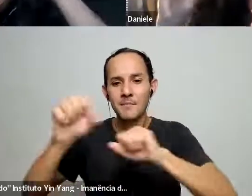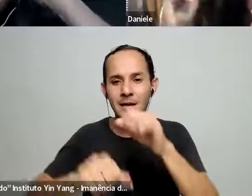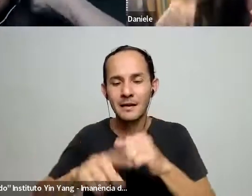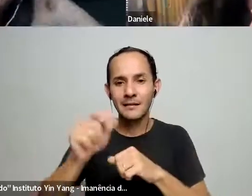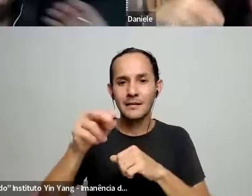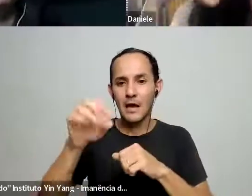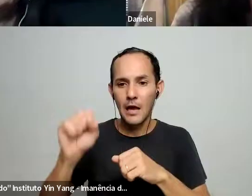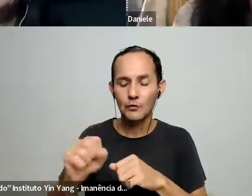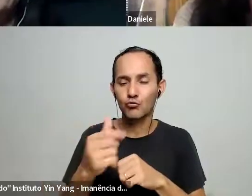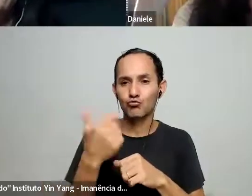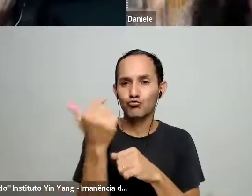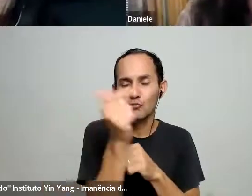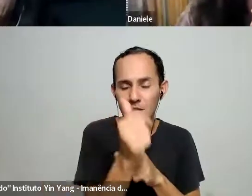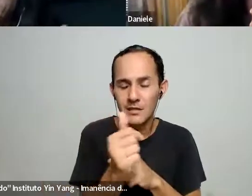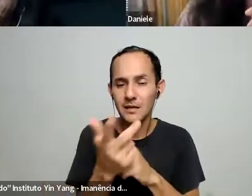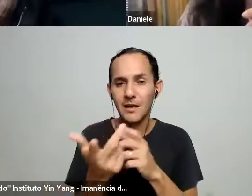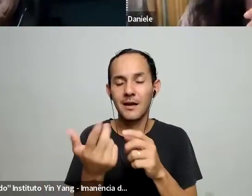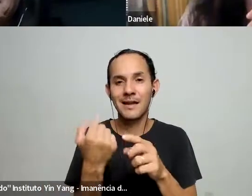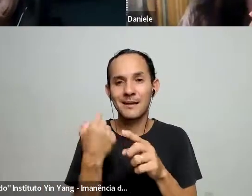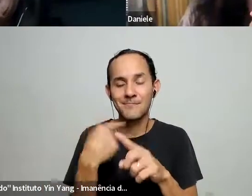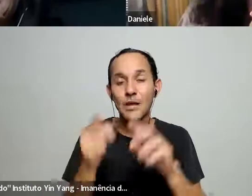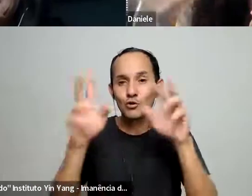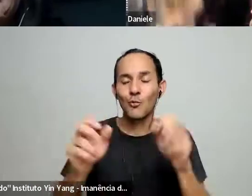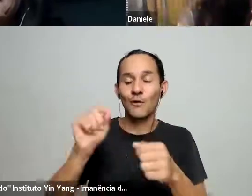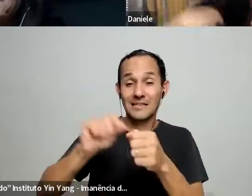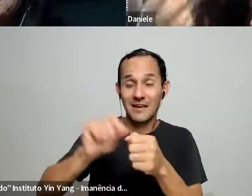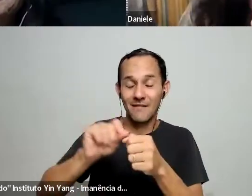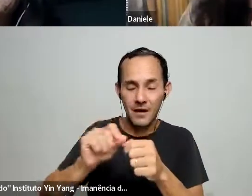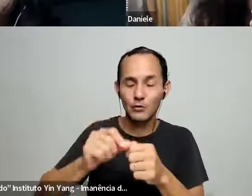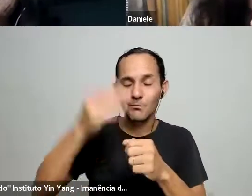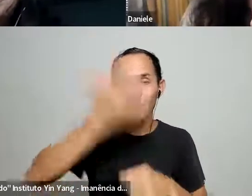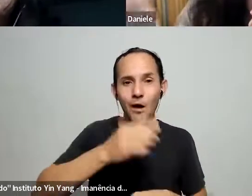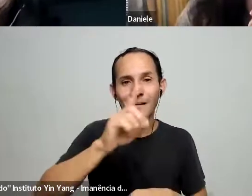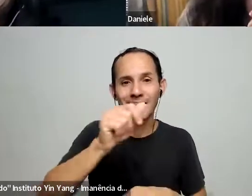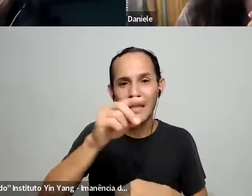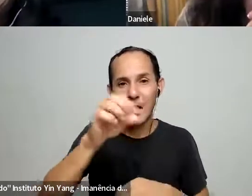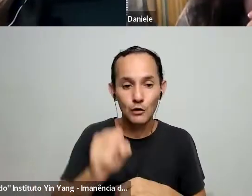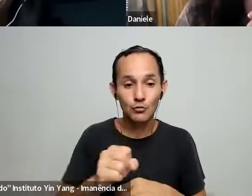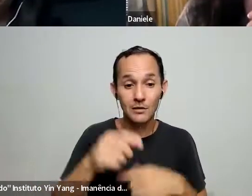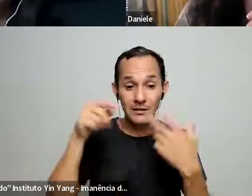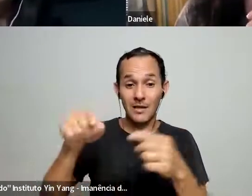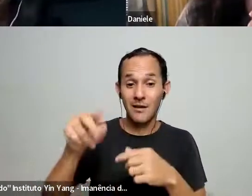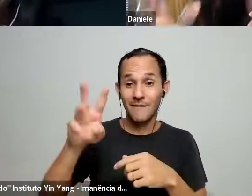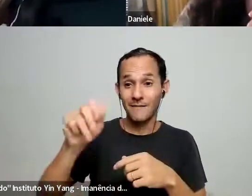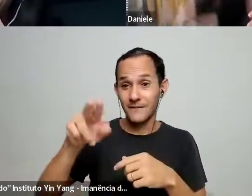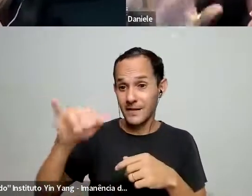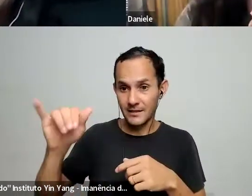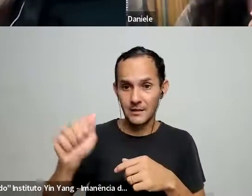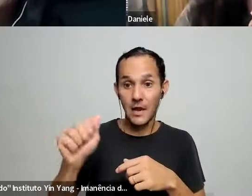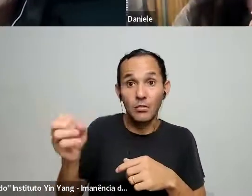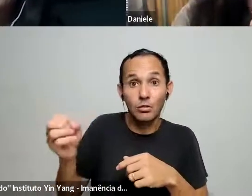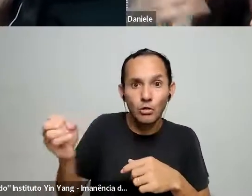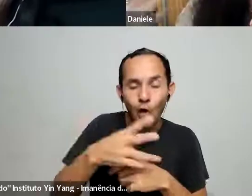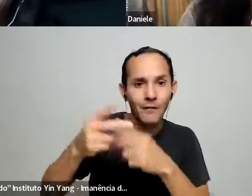sem filtro daquilo que tinha realmente dados para pesquisar. Então, esse material da Vânia é inédito,